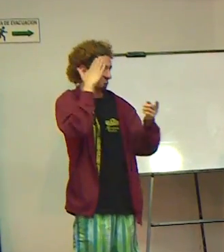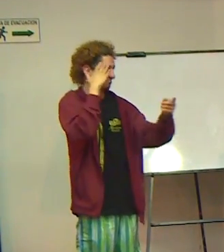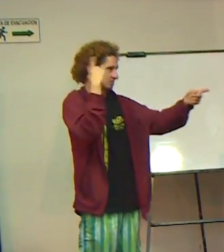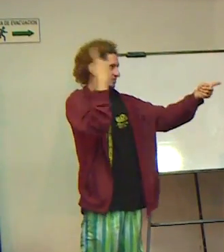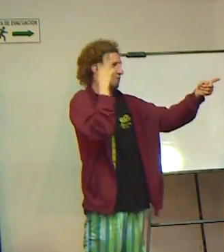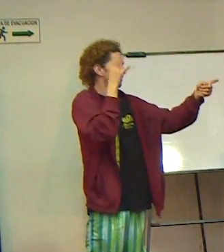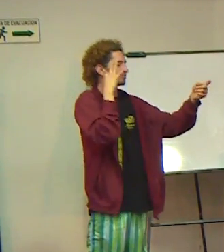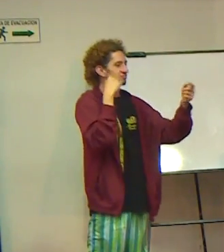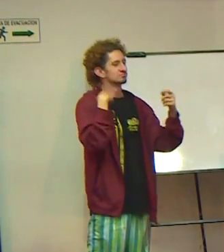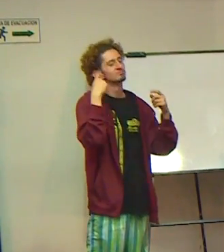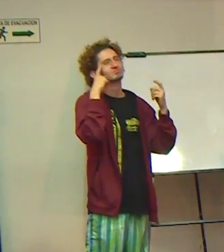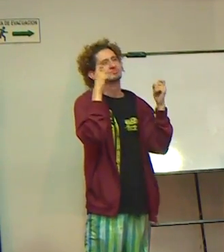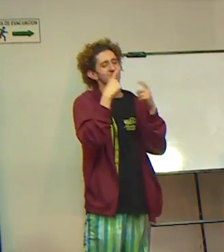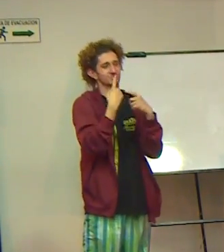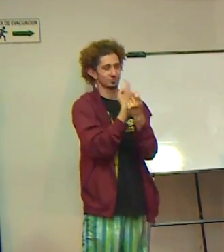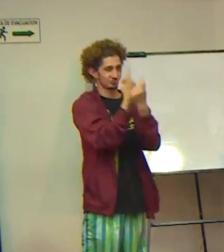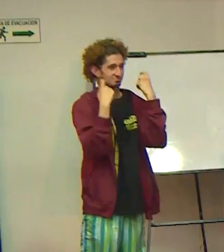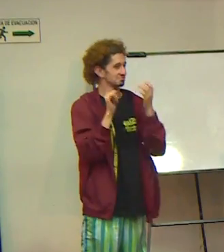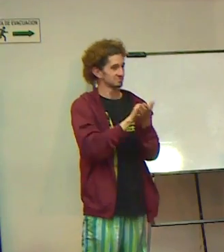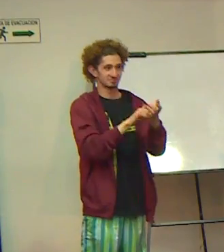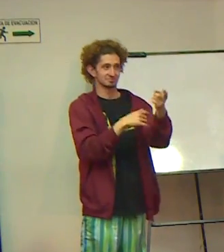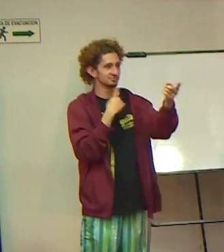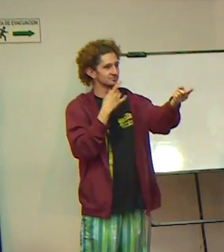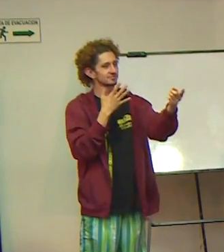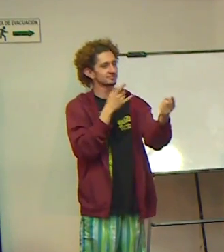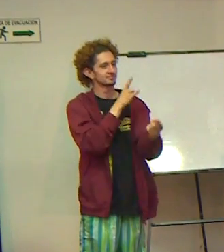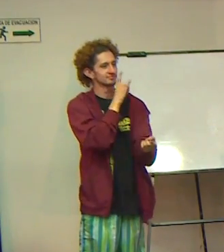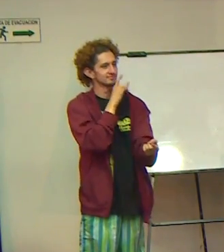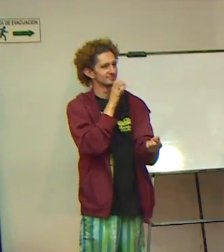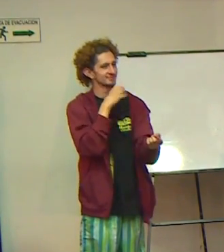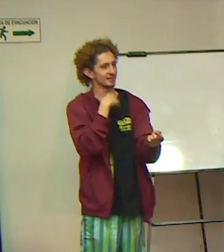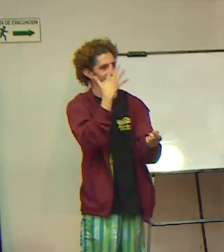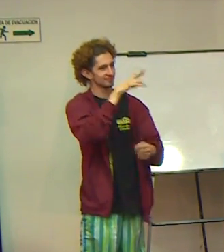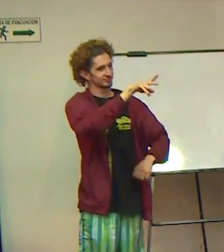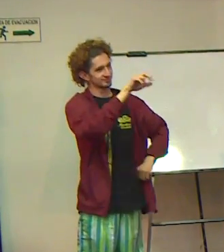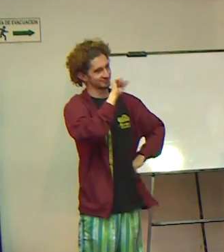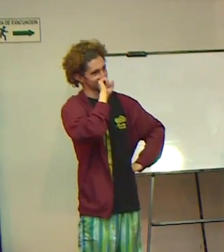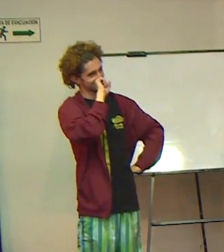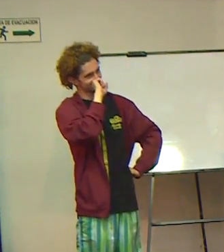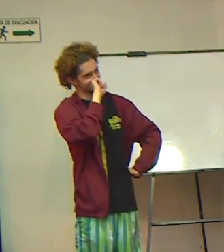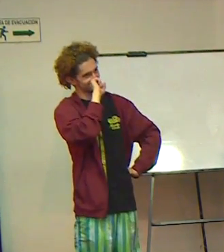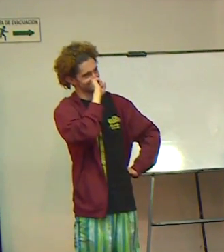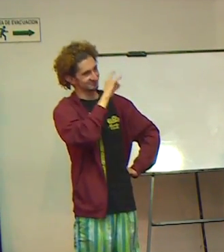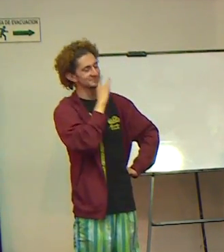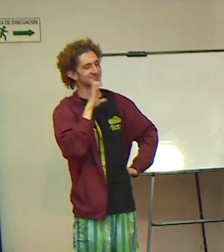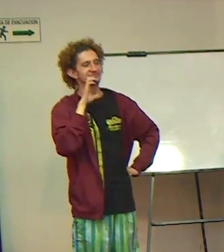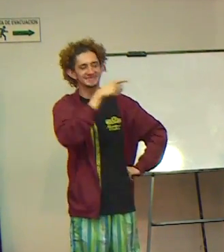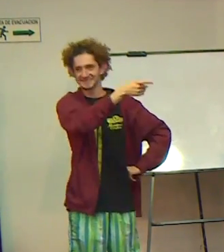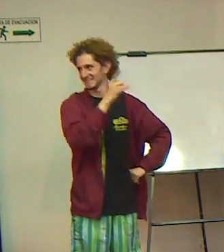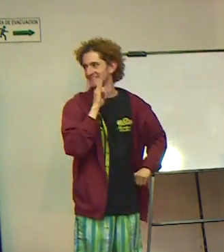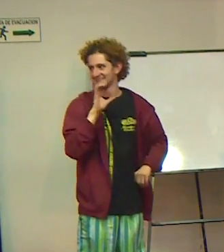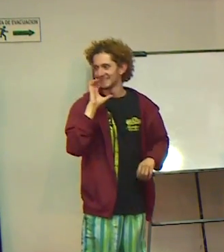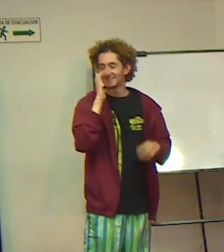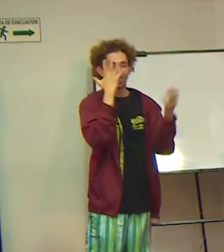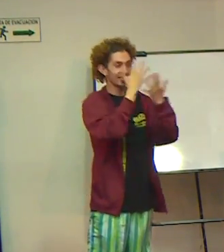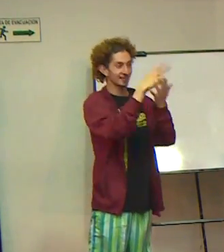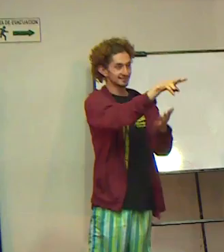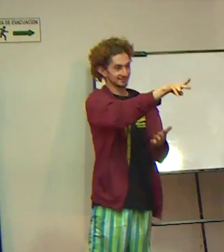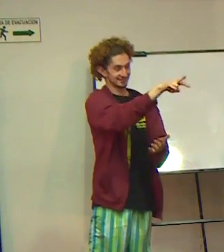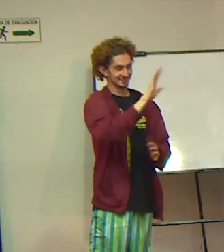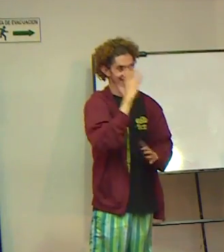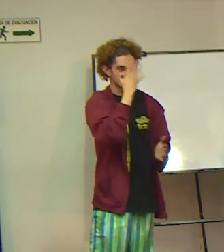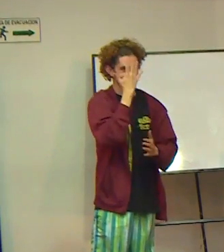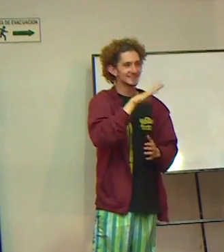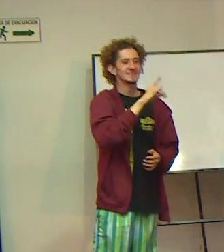como universidad pedagógica y como profesores. Como decía Carlos, ¿cómo es tu seña? No me acuerdo. Como decía